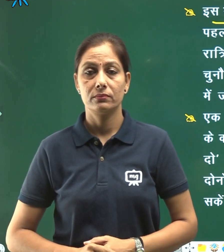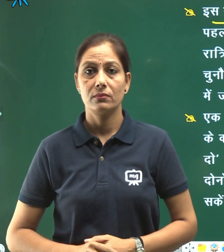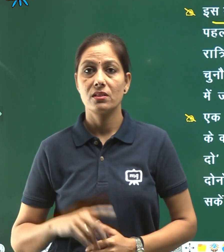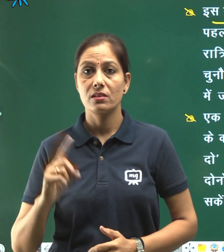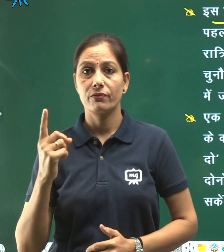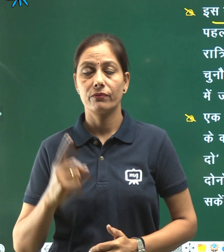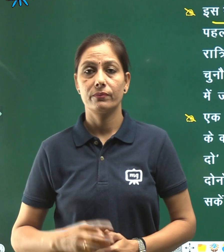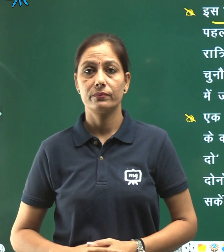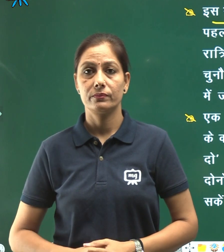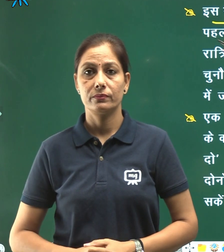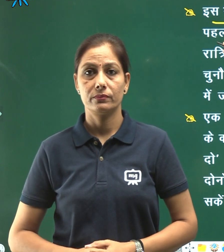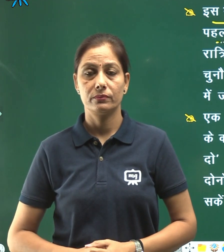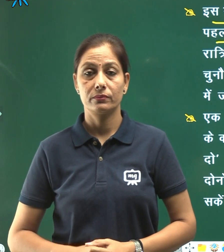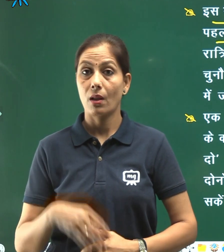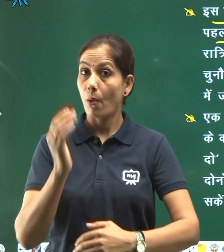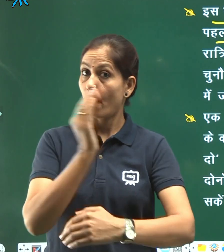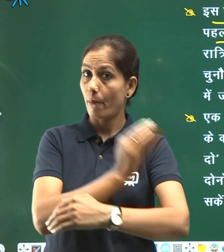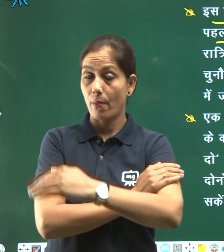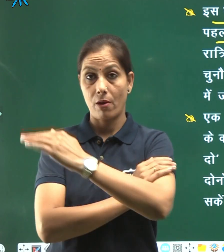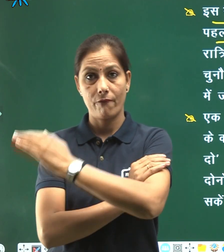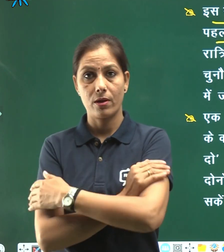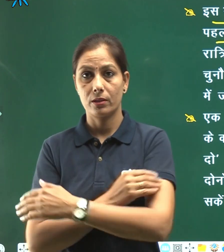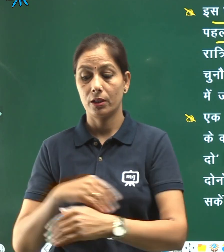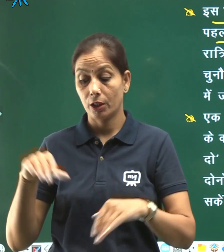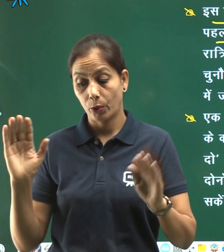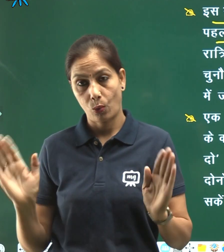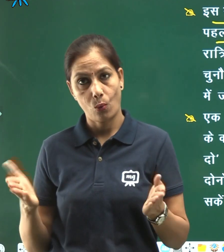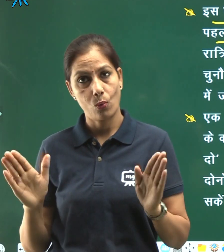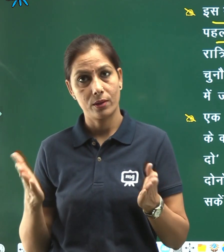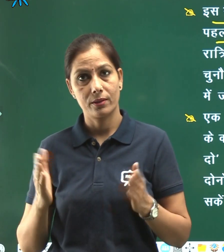सिर्फ पहलवान की ढोलक ही